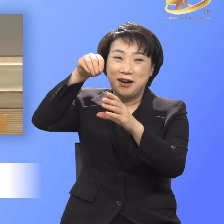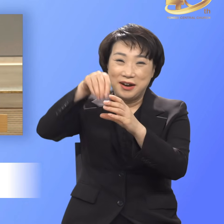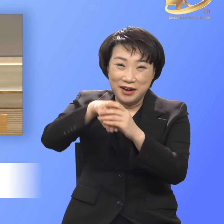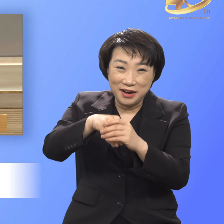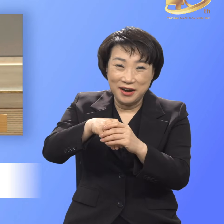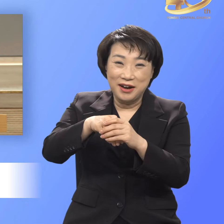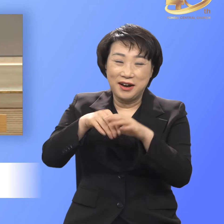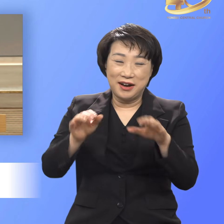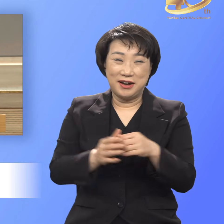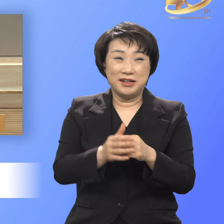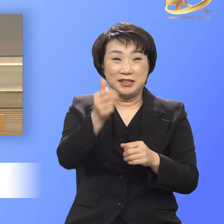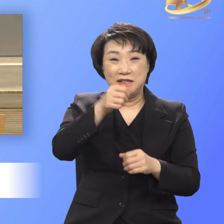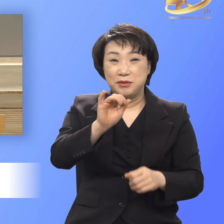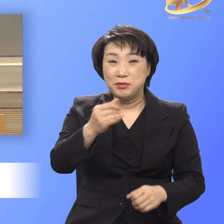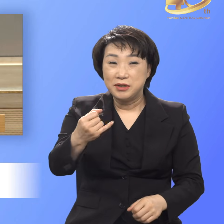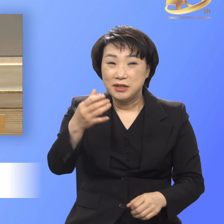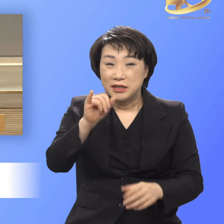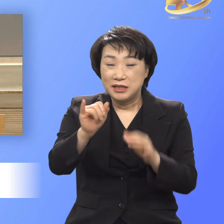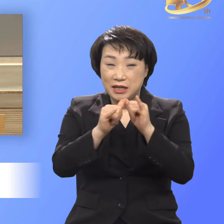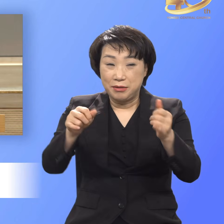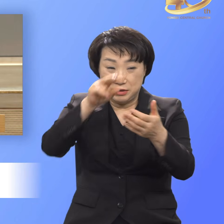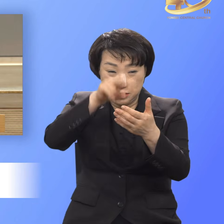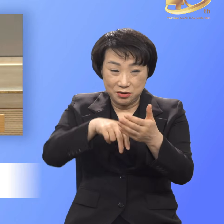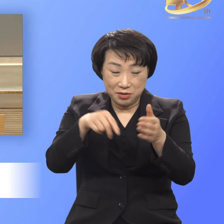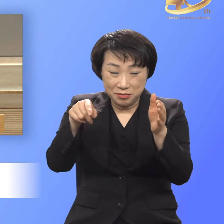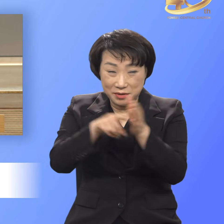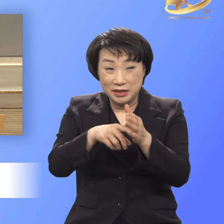히브리인들이 읽고 신뢰할 수 있도록